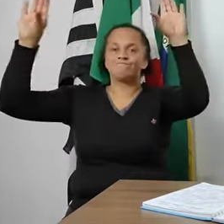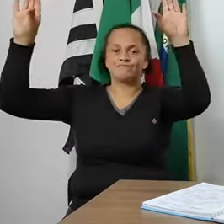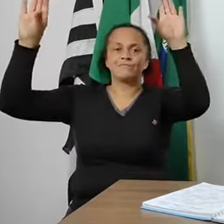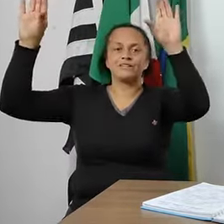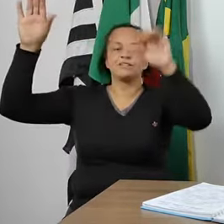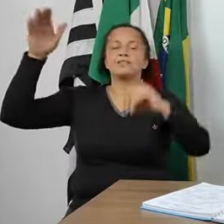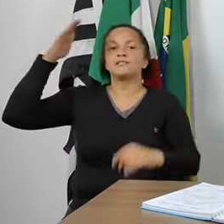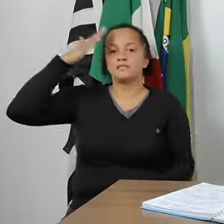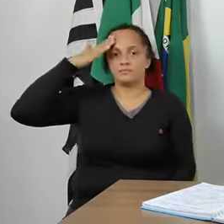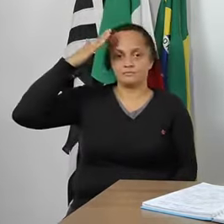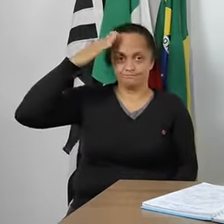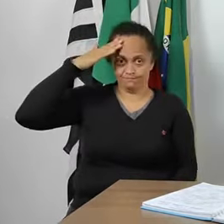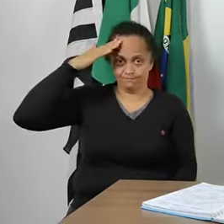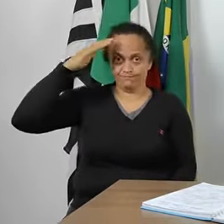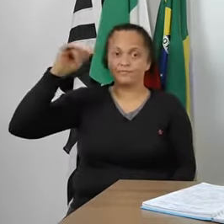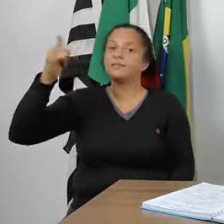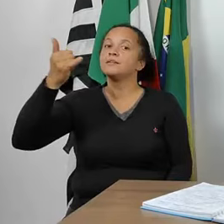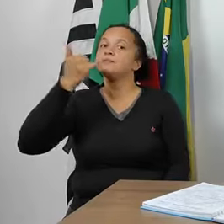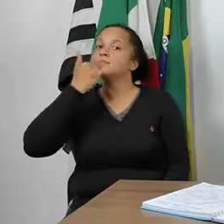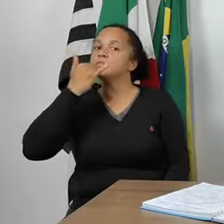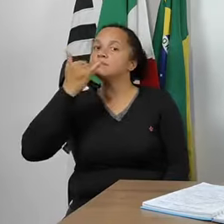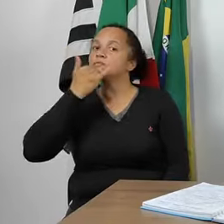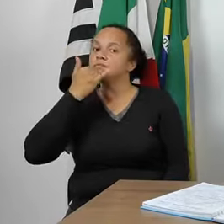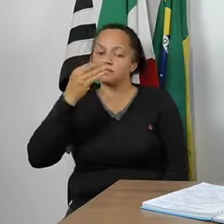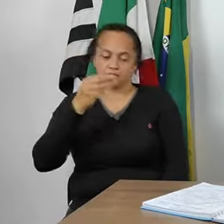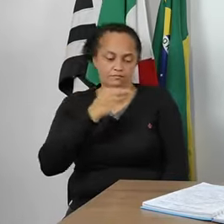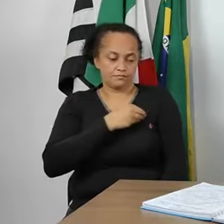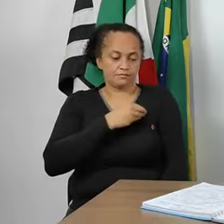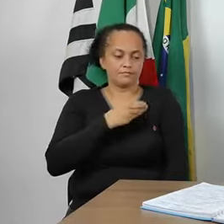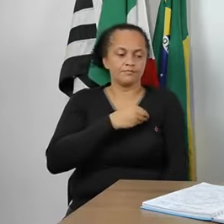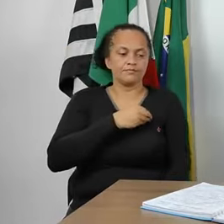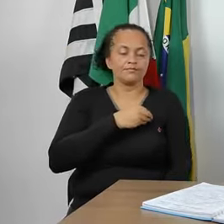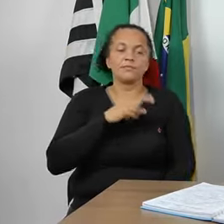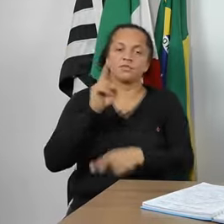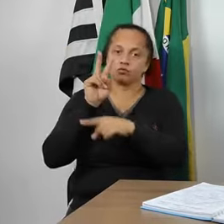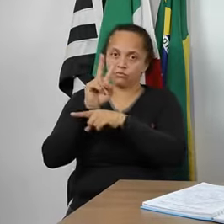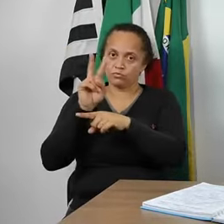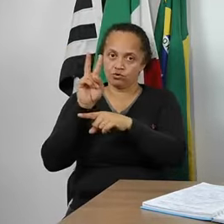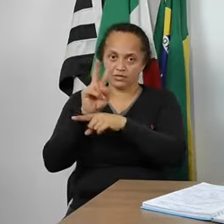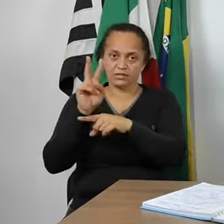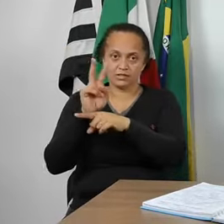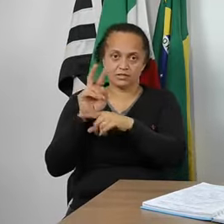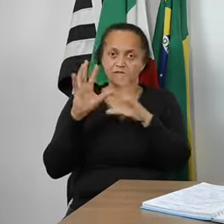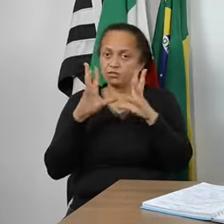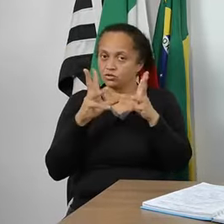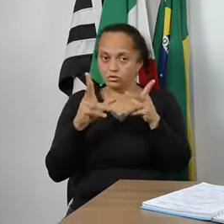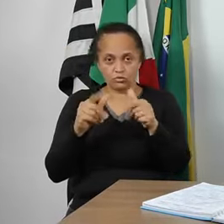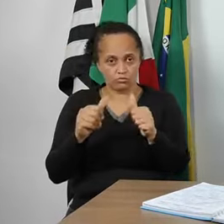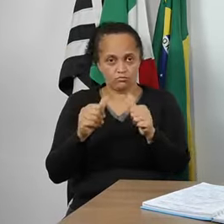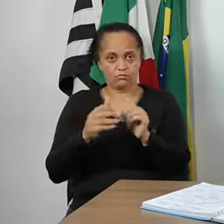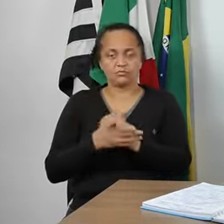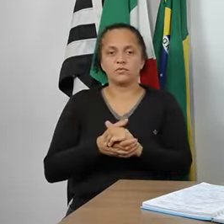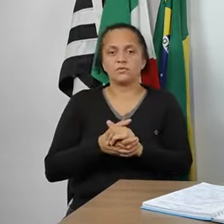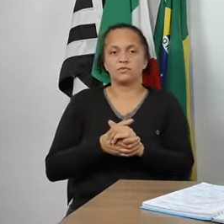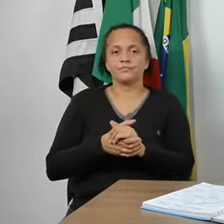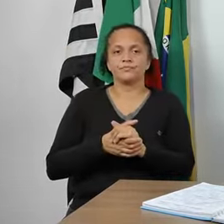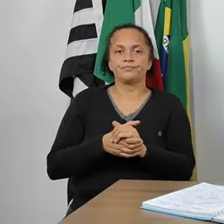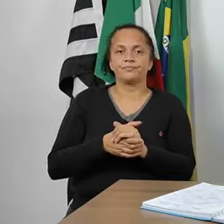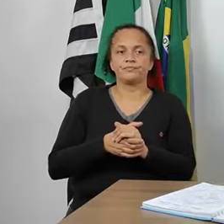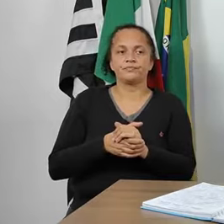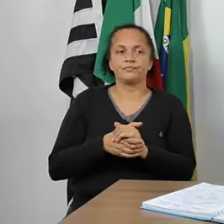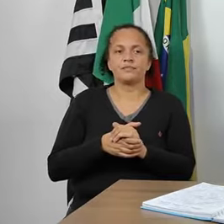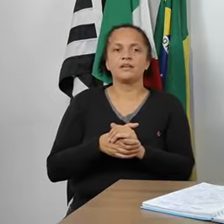perdoarei o seu pecado e curarei a sua terra. De hoje em diante os meus olhos